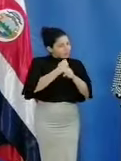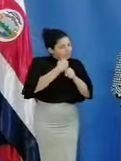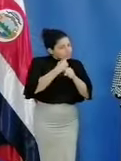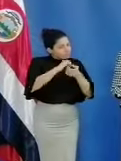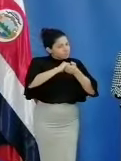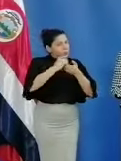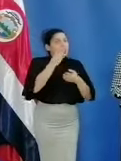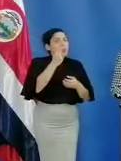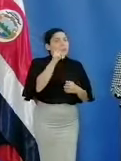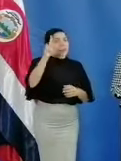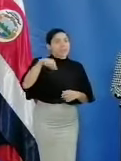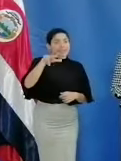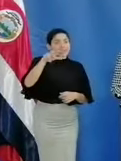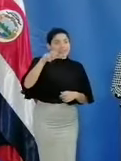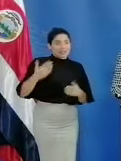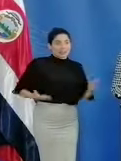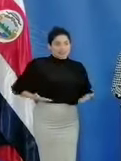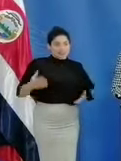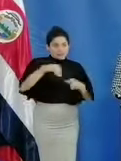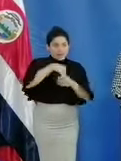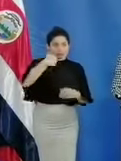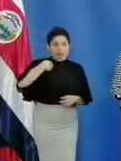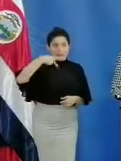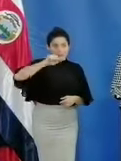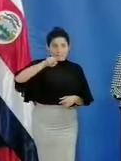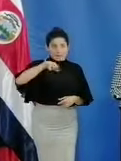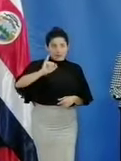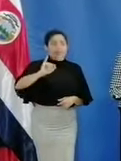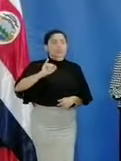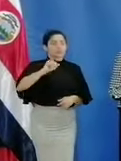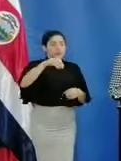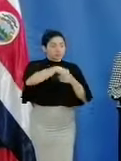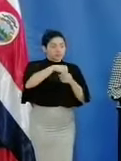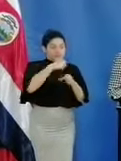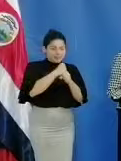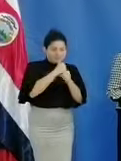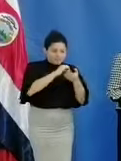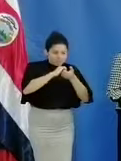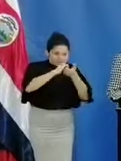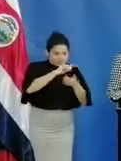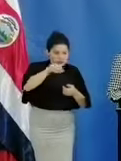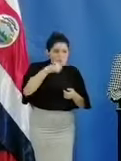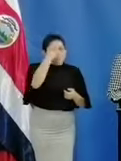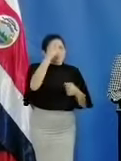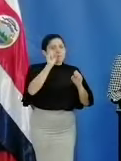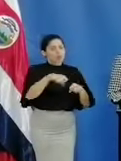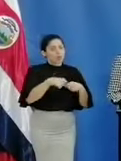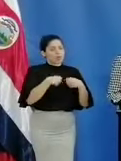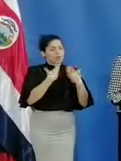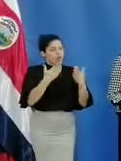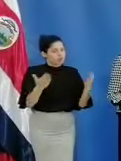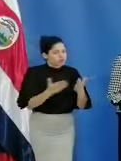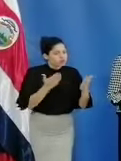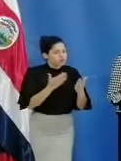los 1.300 funcionarios que tiene el Patronato Nacional de la Infancia para que remozar y